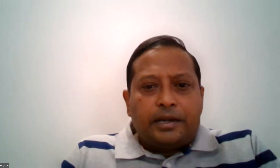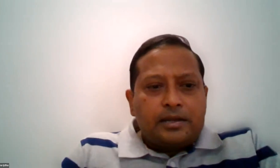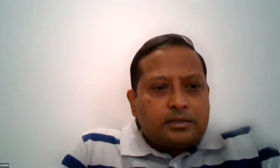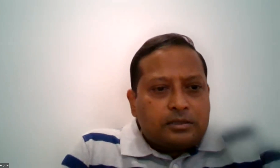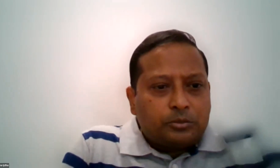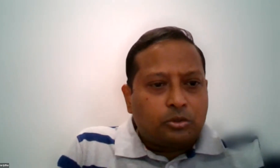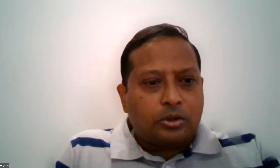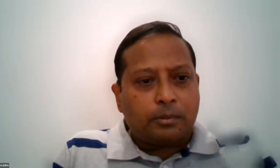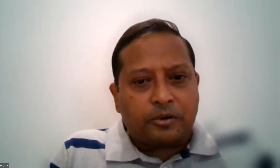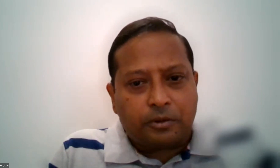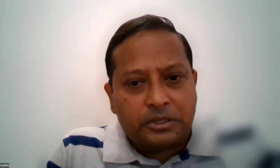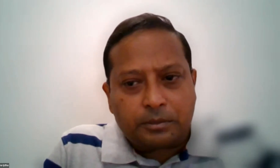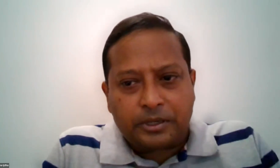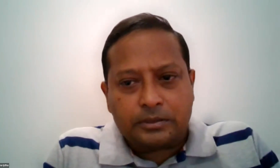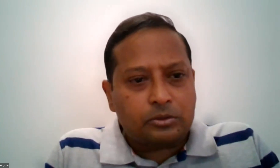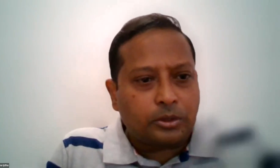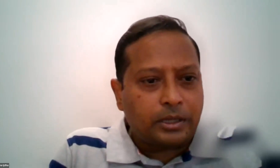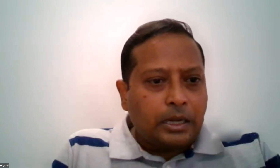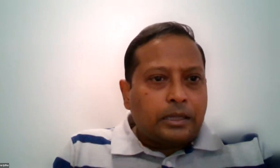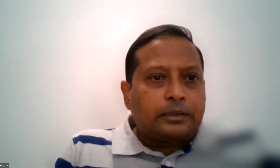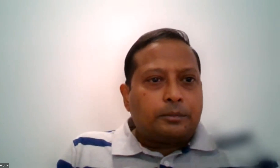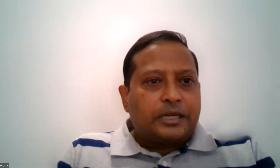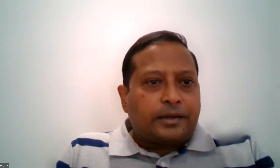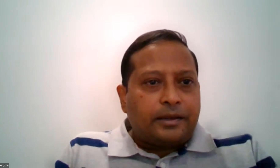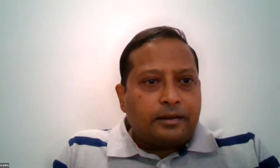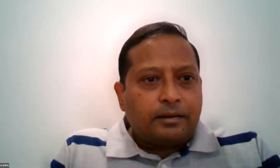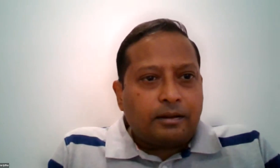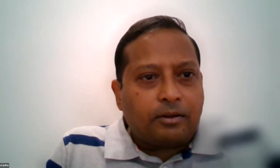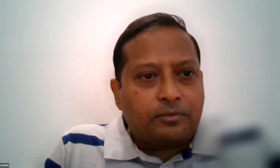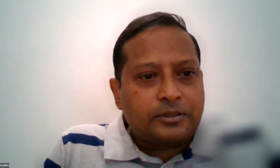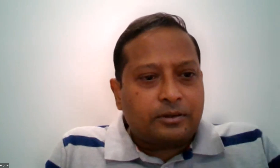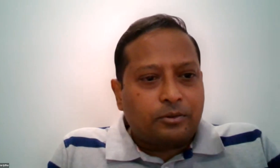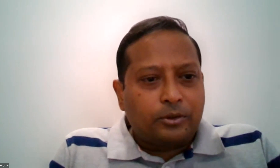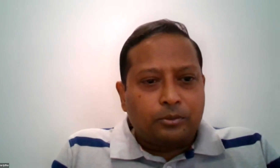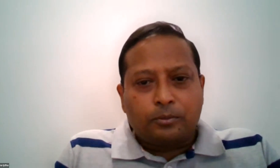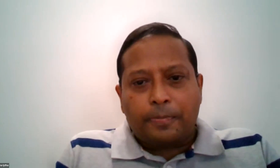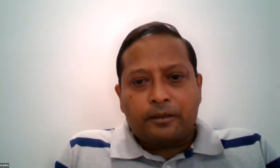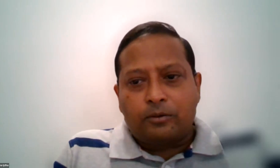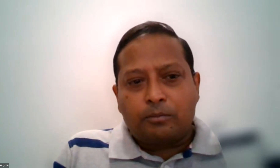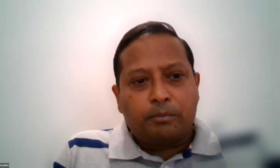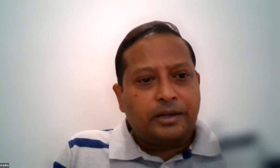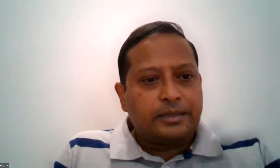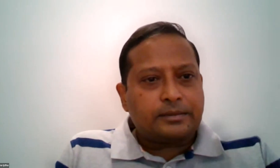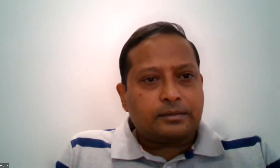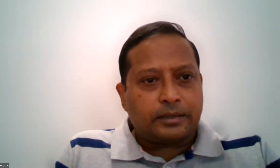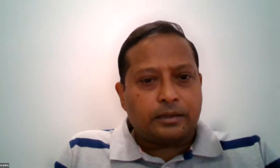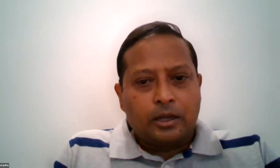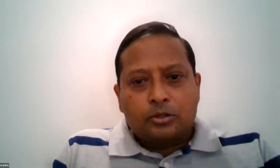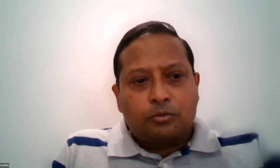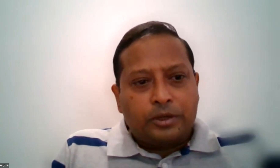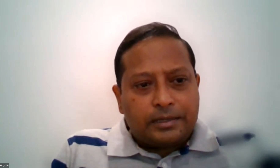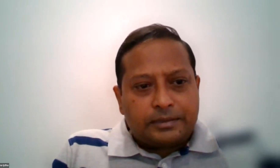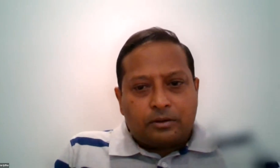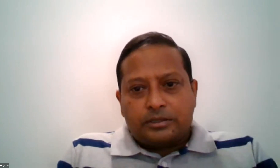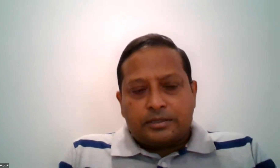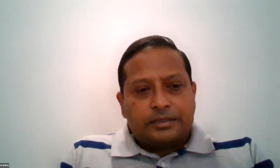आएगी, रेटिंग सिस्टम शुरू होगा, परफॉर्मेंस अप्रेजल्स होंगे, तब जाके all of us are going to meet this thing.